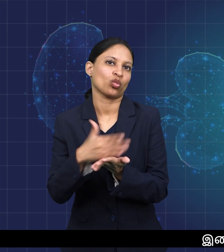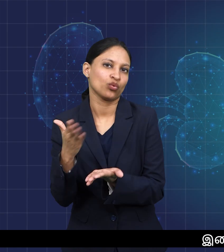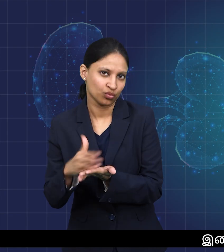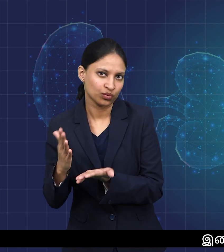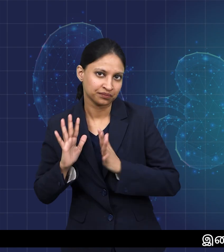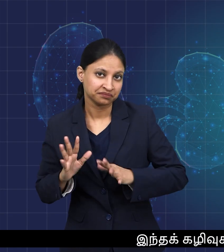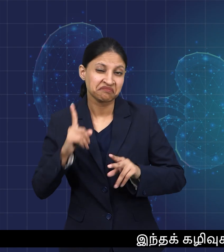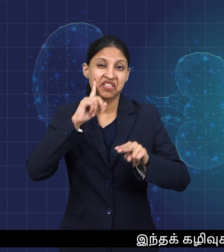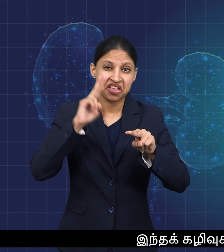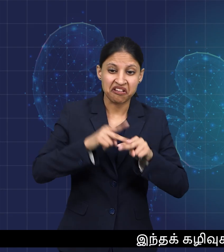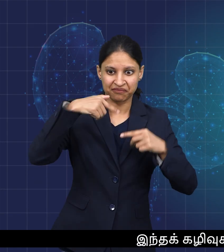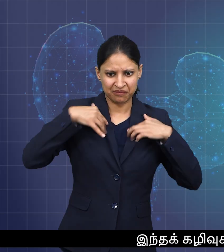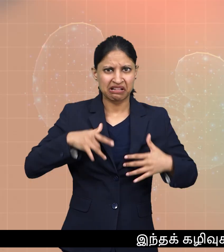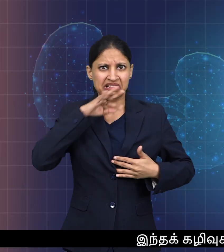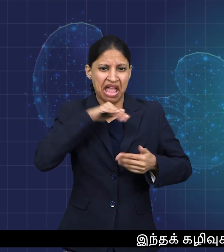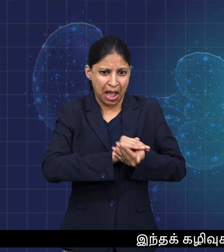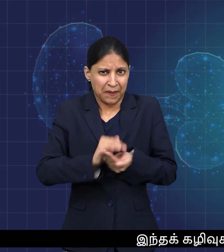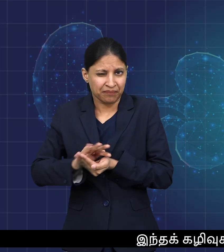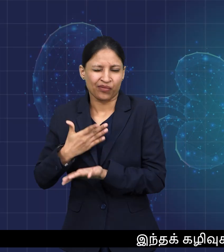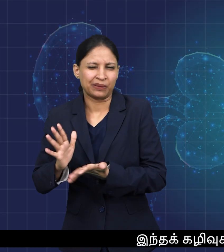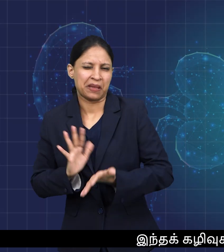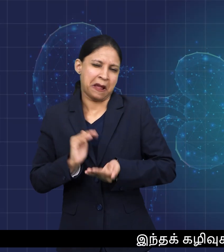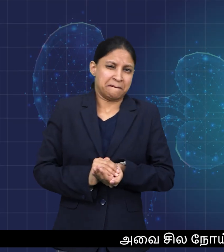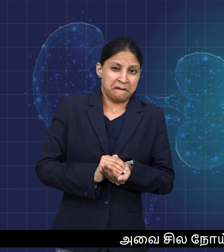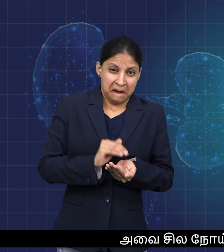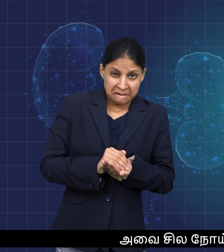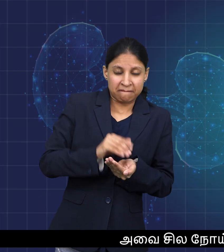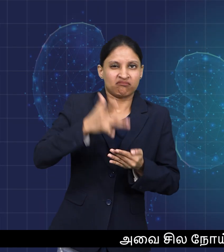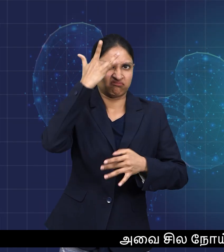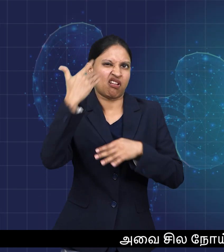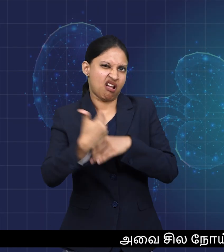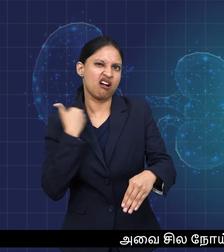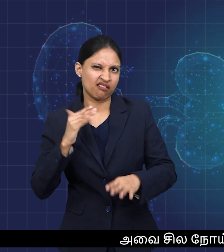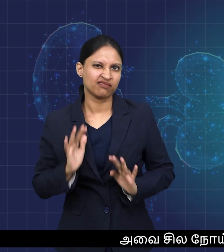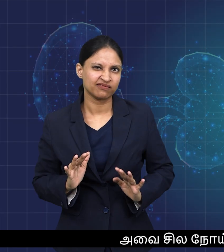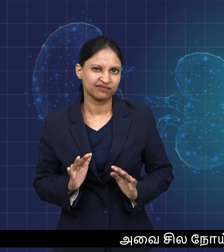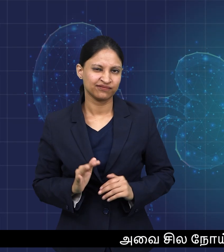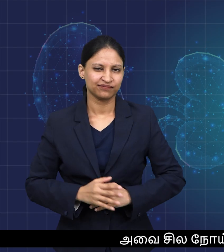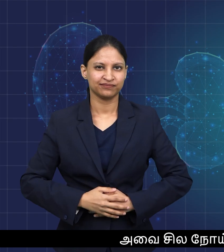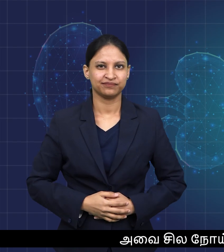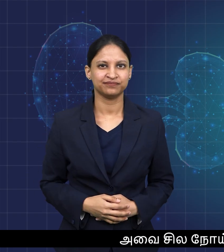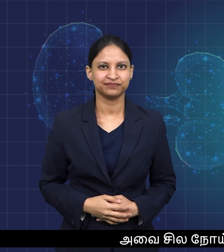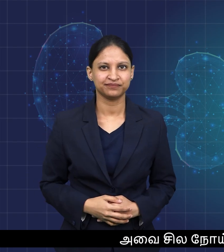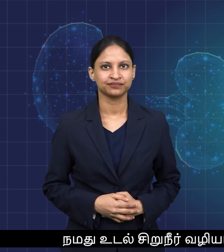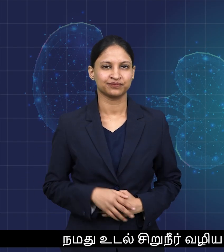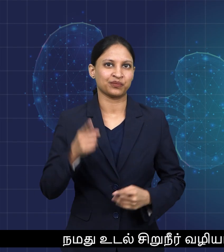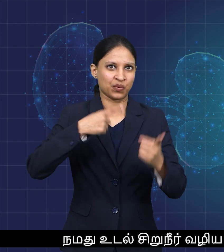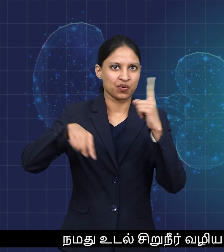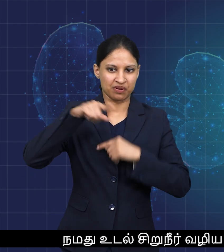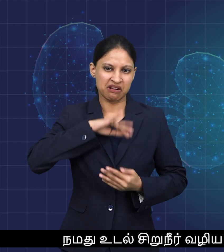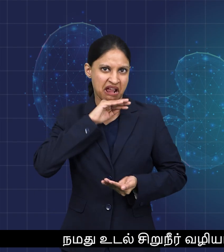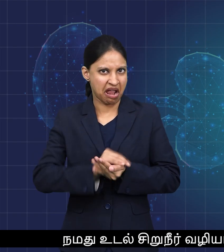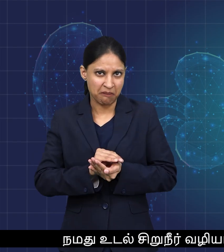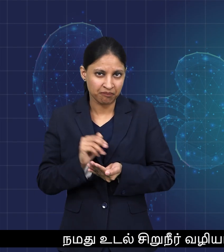இவை கழிவுகள். இந்த கழிவுகள் உடலில் தங்கினால் அவை சில நோய்களை ஏற்படுத்தக்கூடும்.